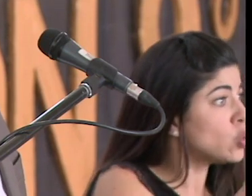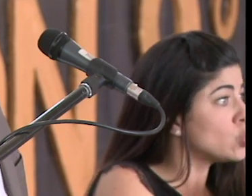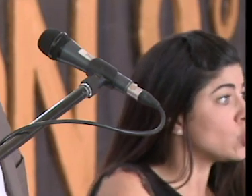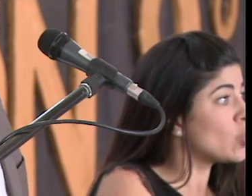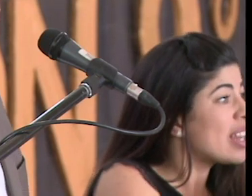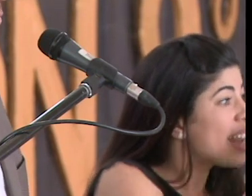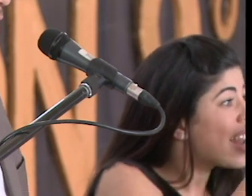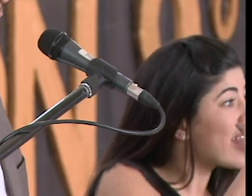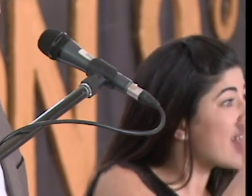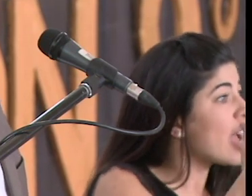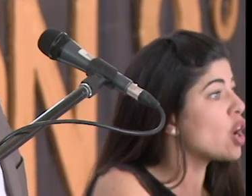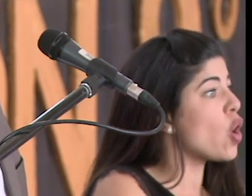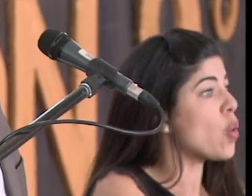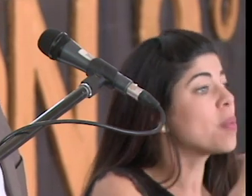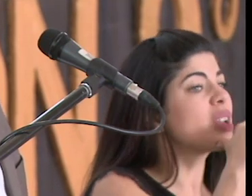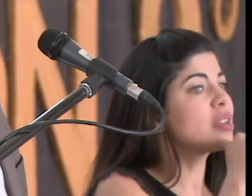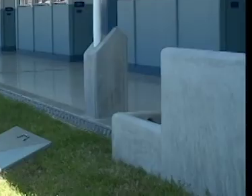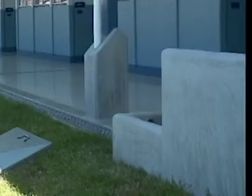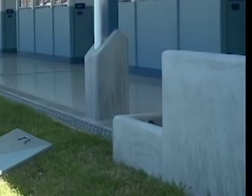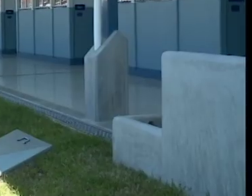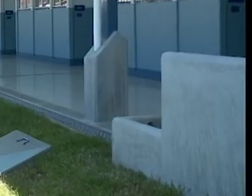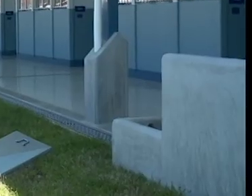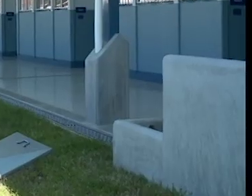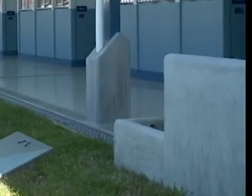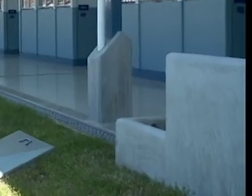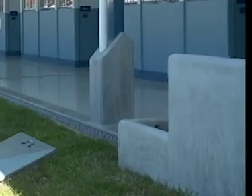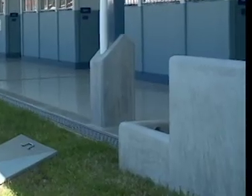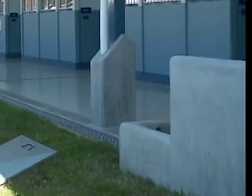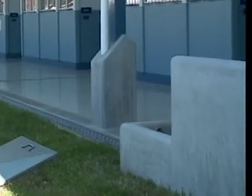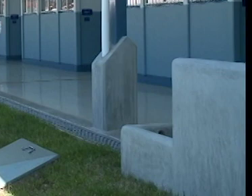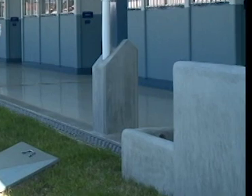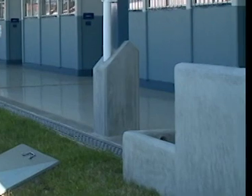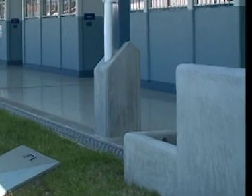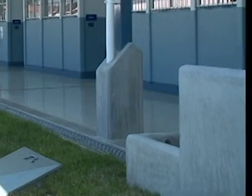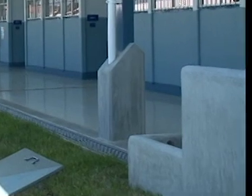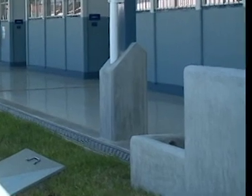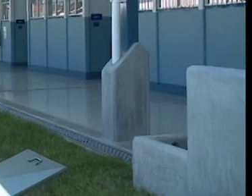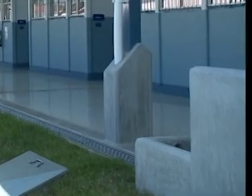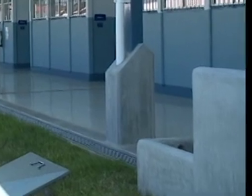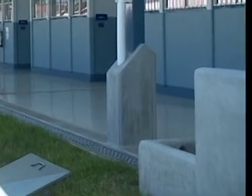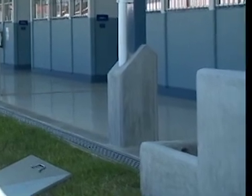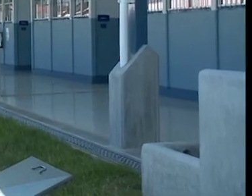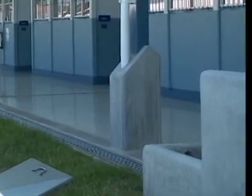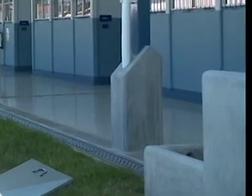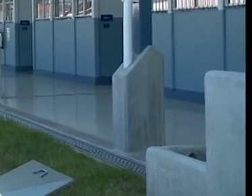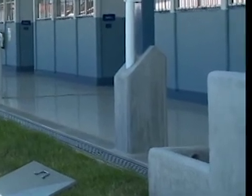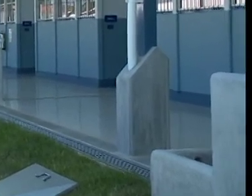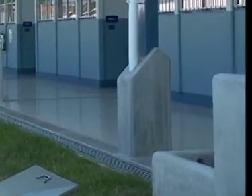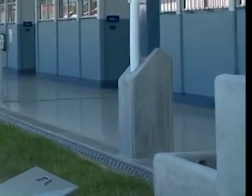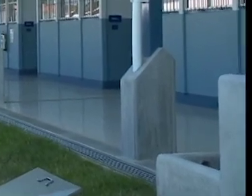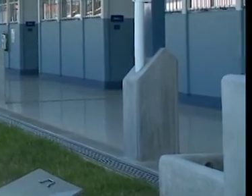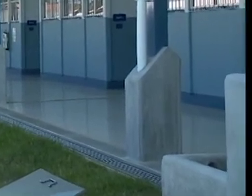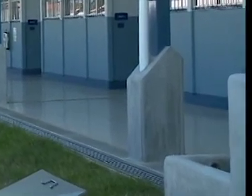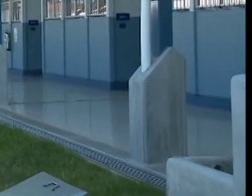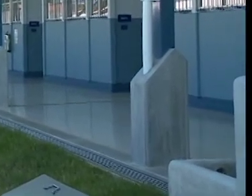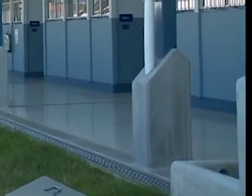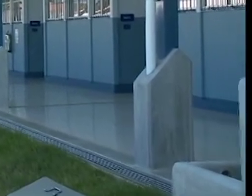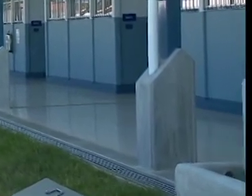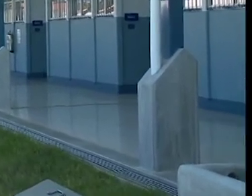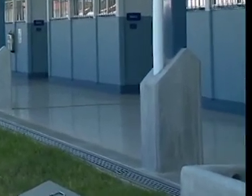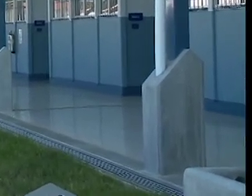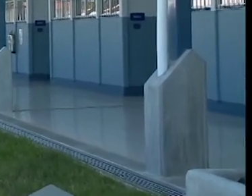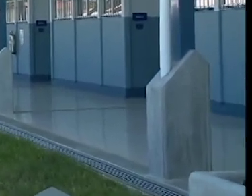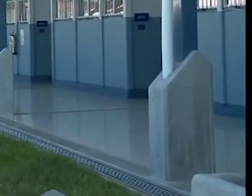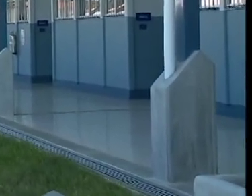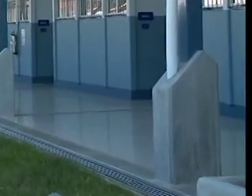gran obra? Ustedes. Además, el IMAS inició la entrega de 198 mil paquetes con útiles escolares en más